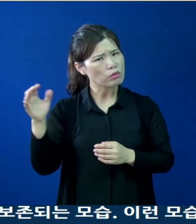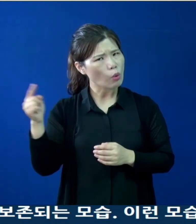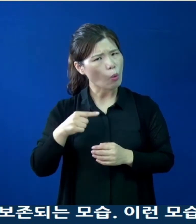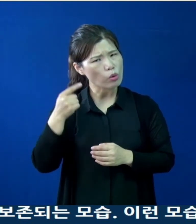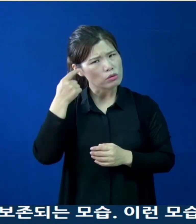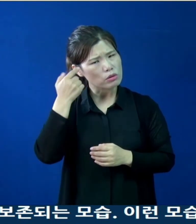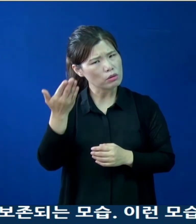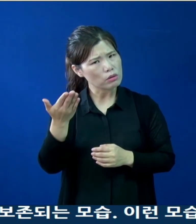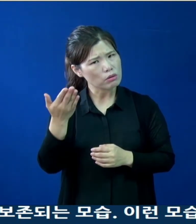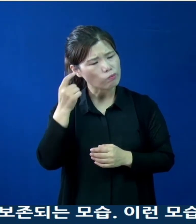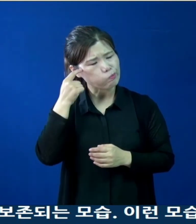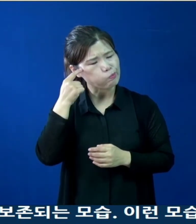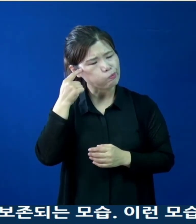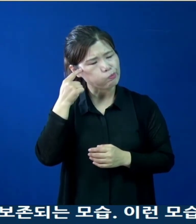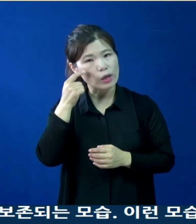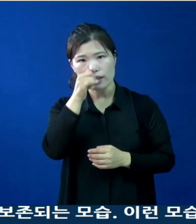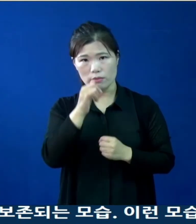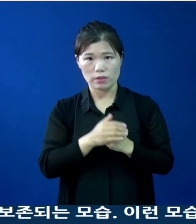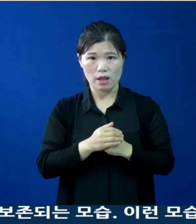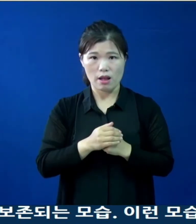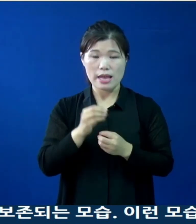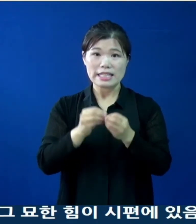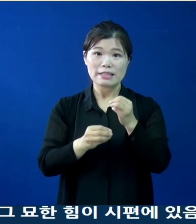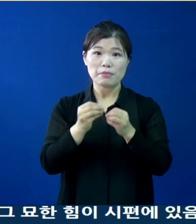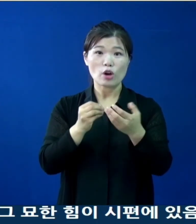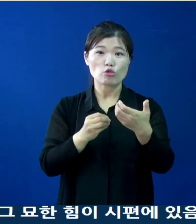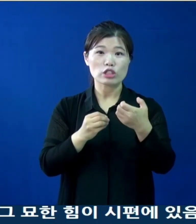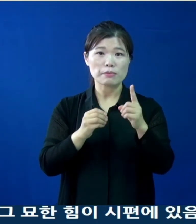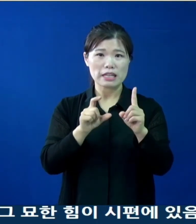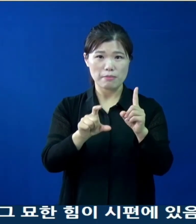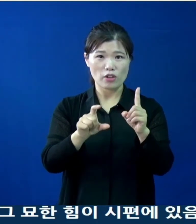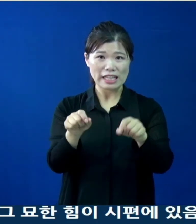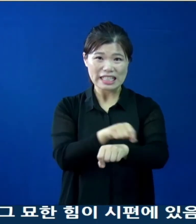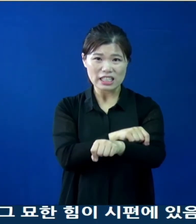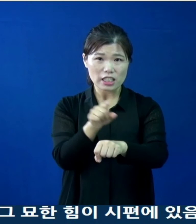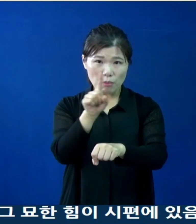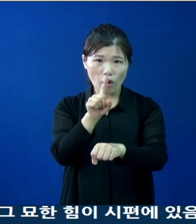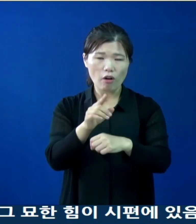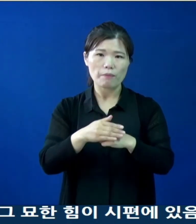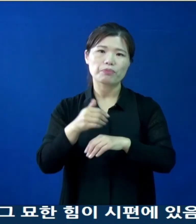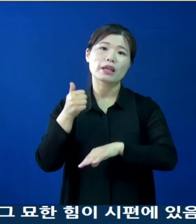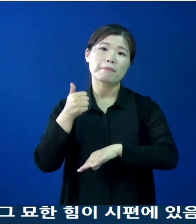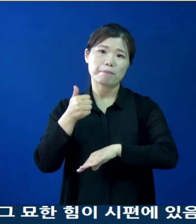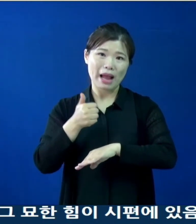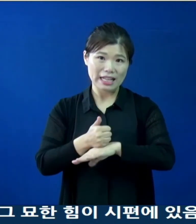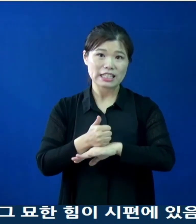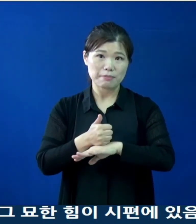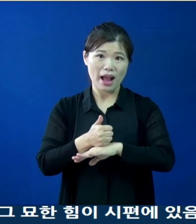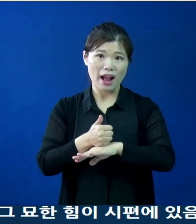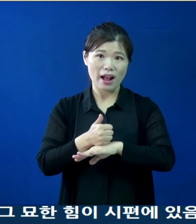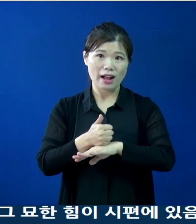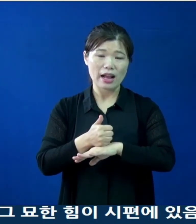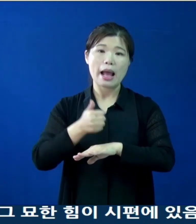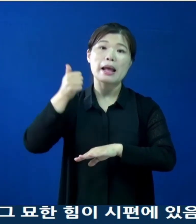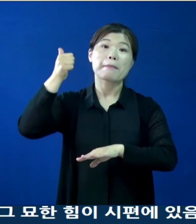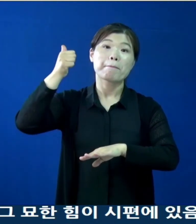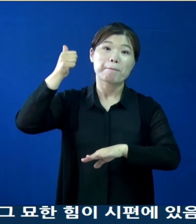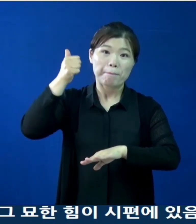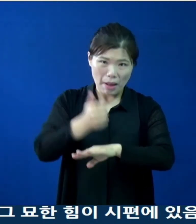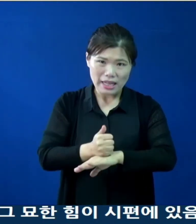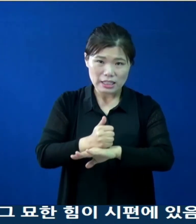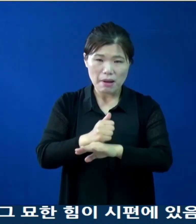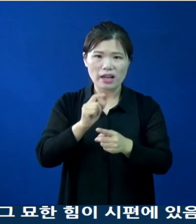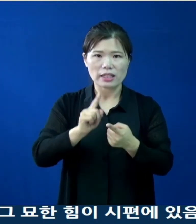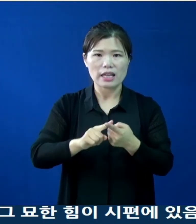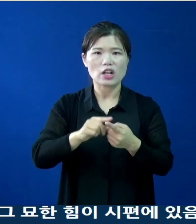것은 시편 91편의 특징은 마지막 마침표가